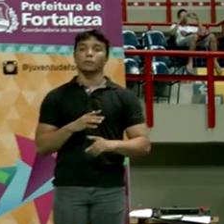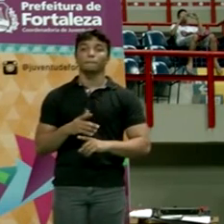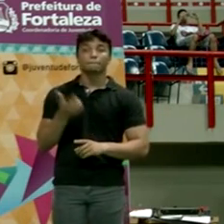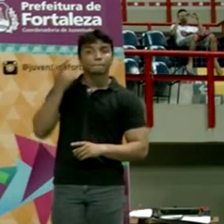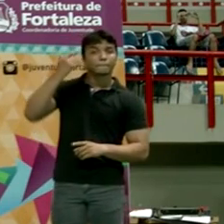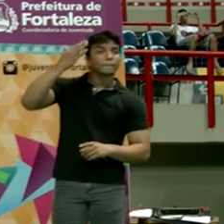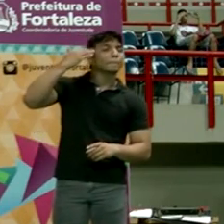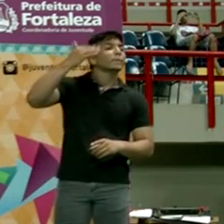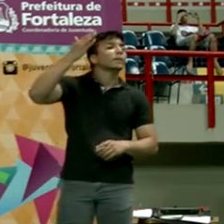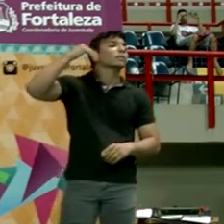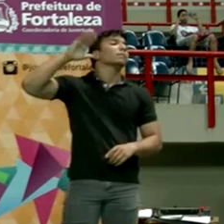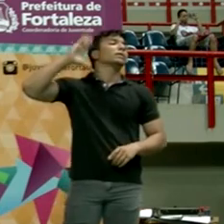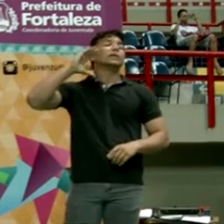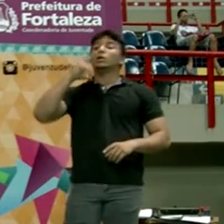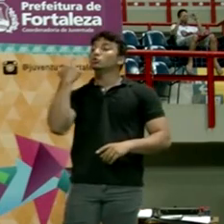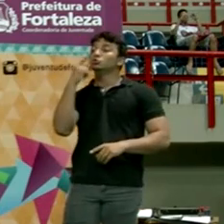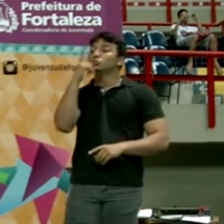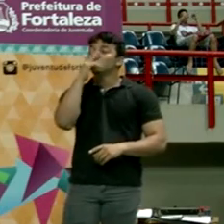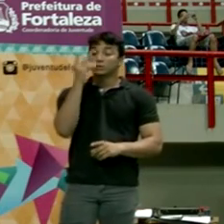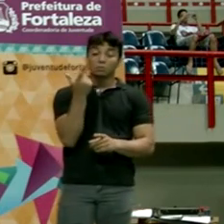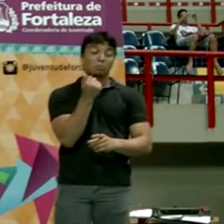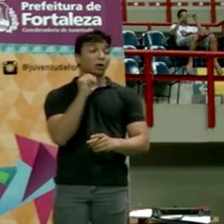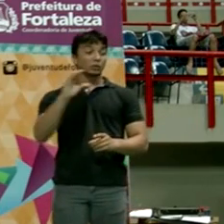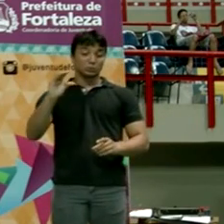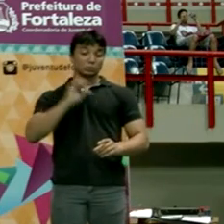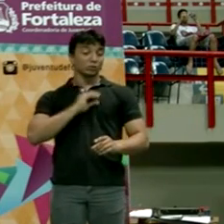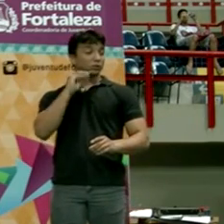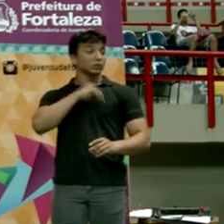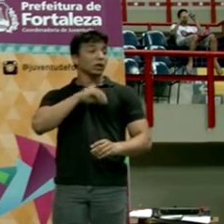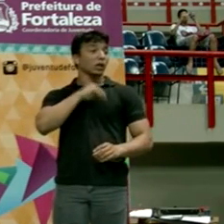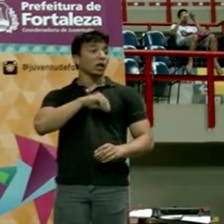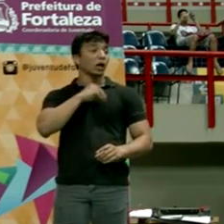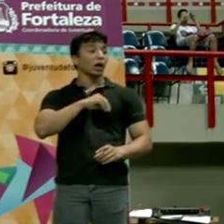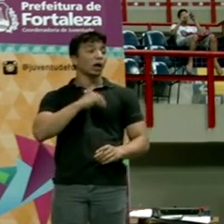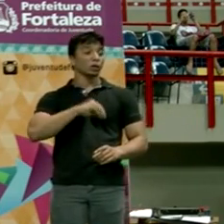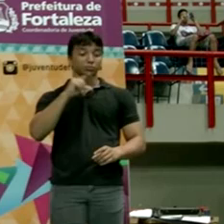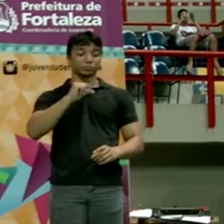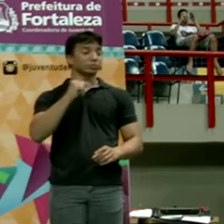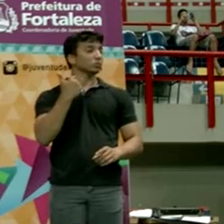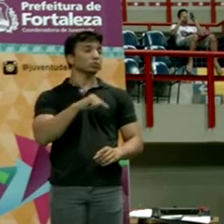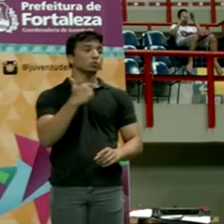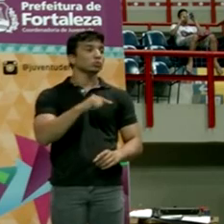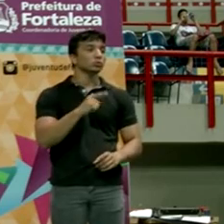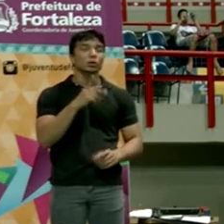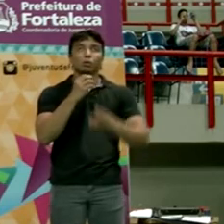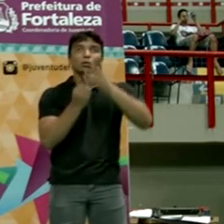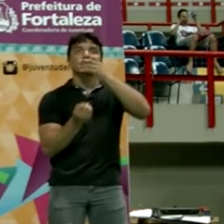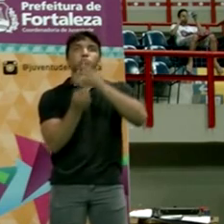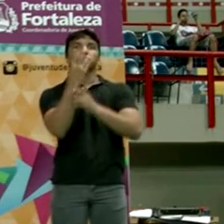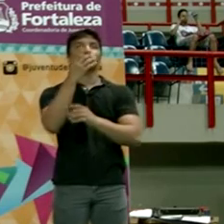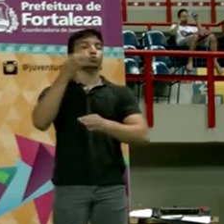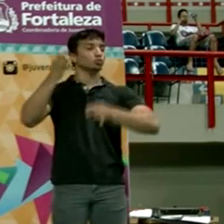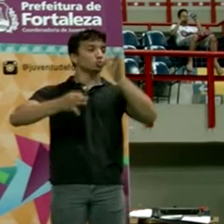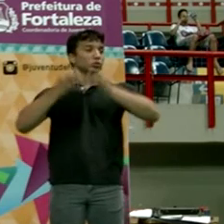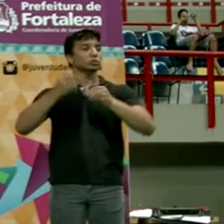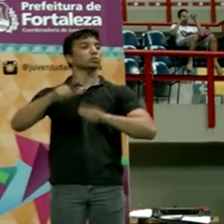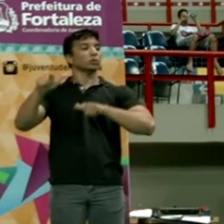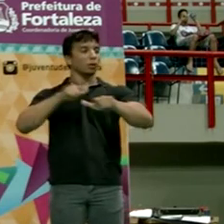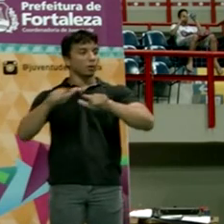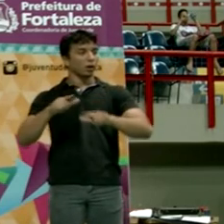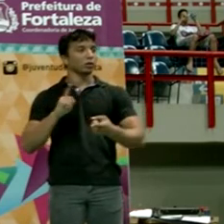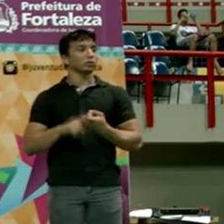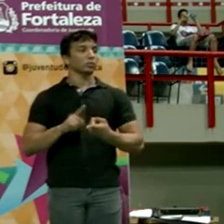Naquela época, não havia salário mínimo. Aí Getúlio Vargas cria a Justiça do